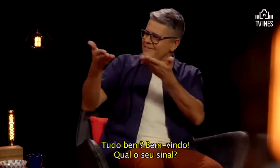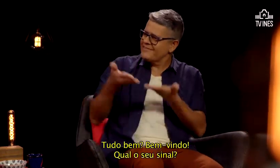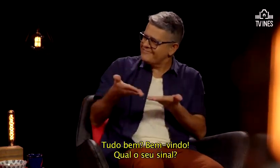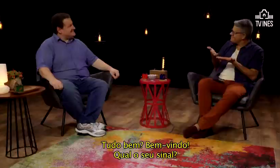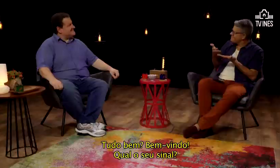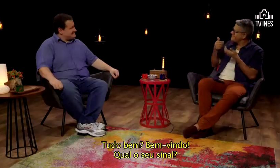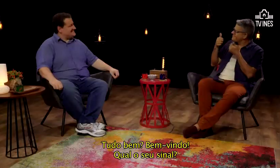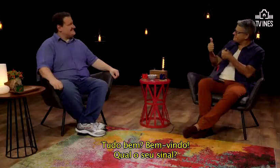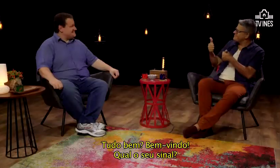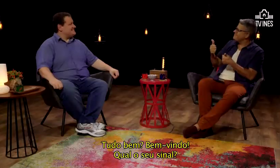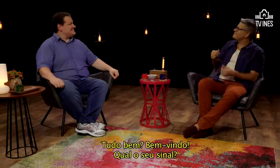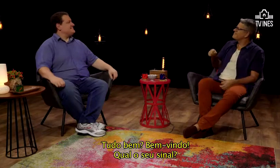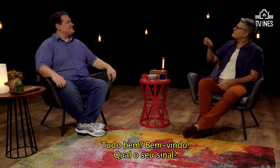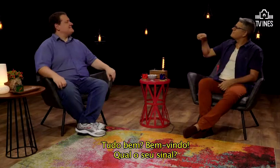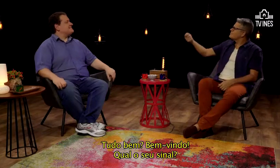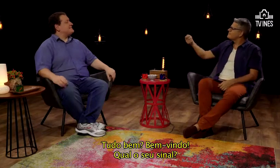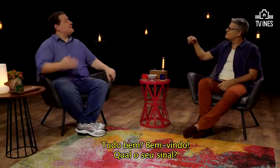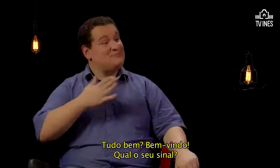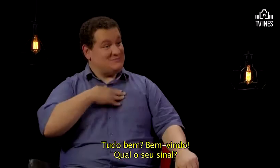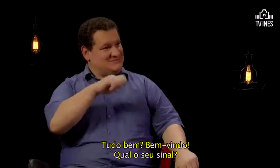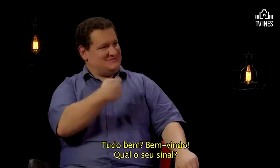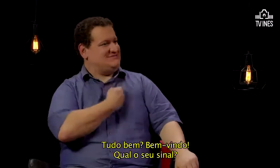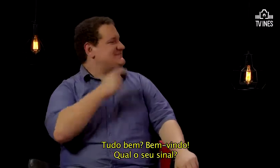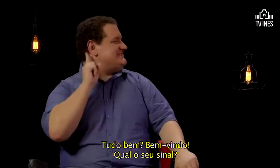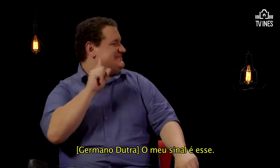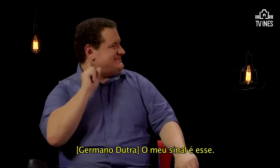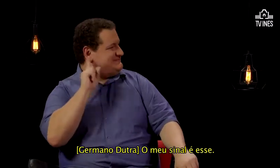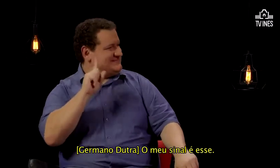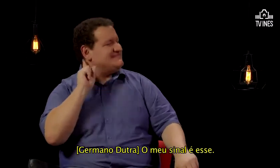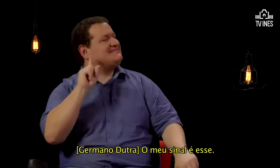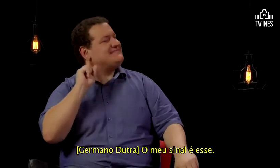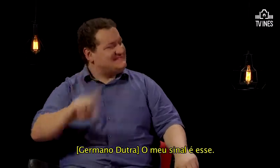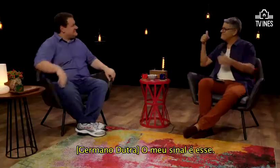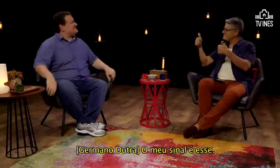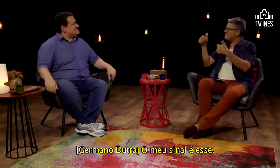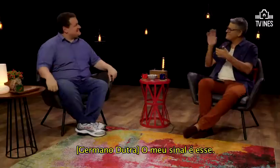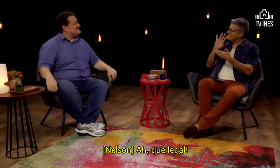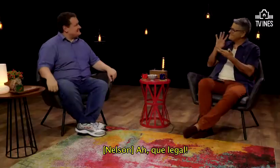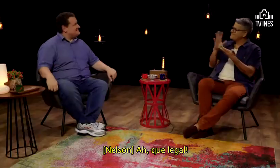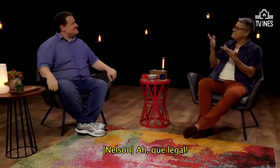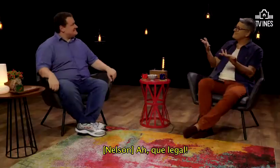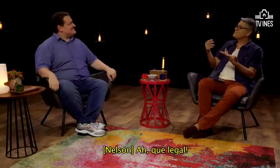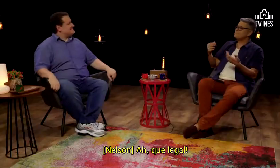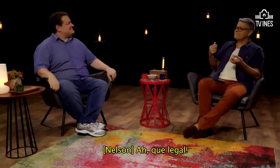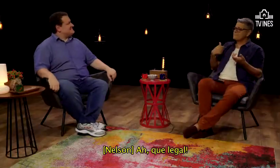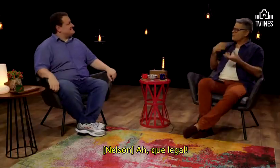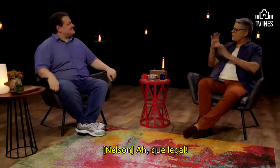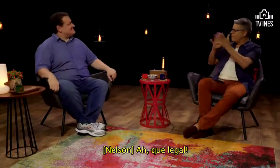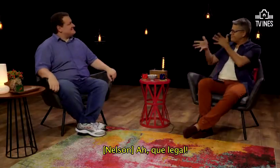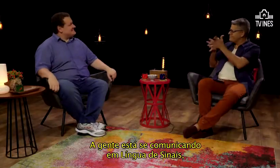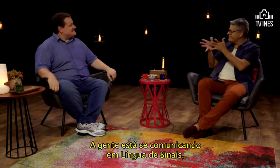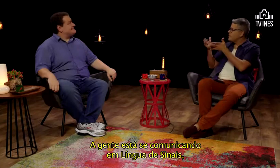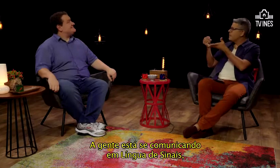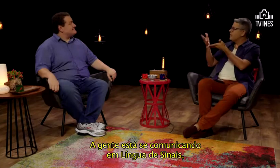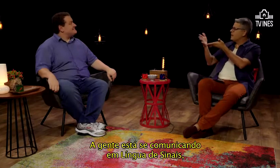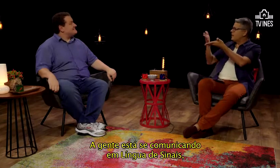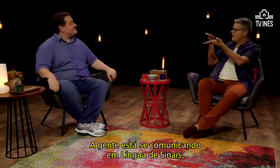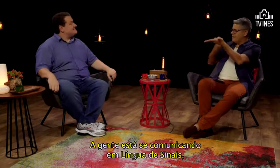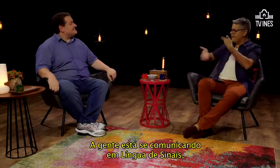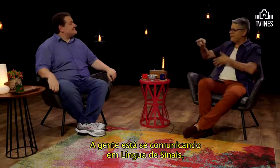Olá, bem, bem-vindo. Qual é o seu sinal? Meu sinal é esse. Ah, que legal. A gente está se comunicando em